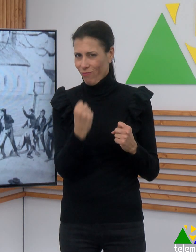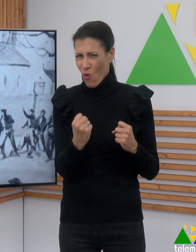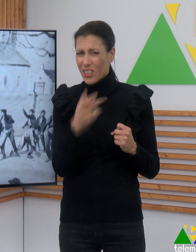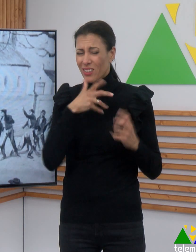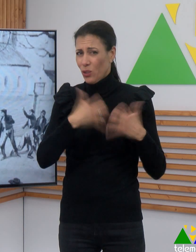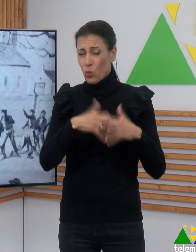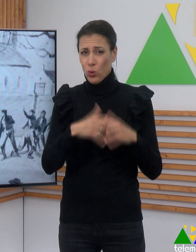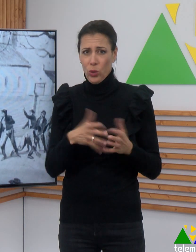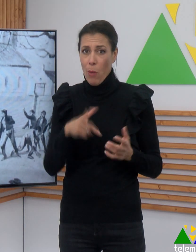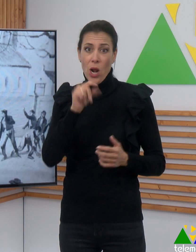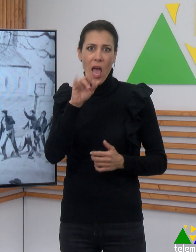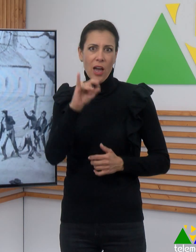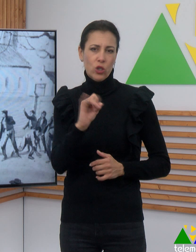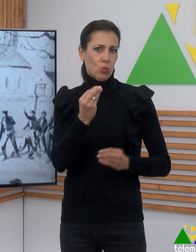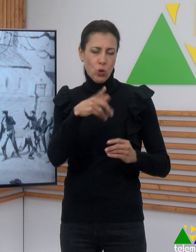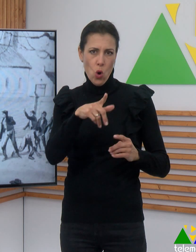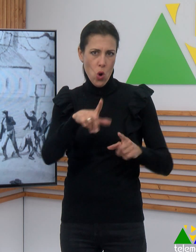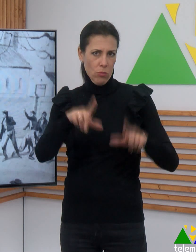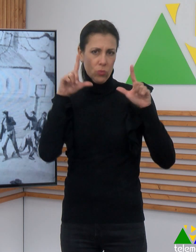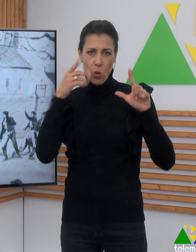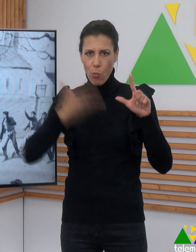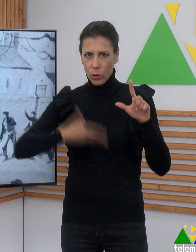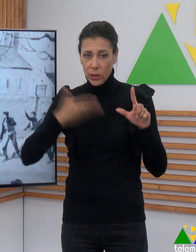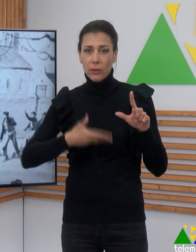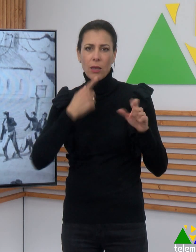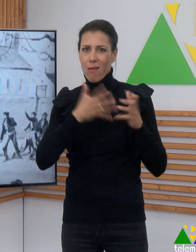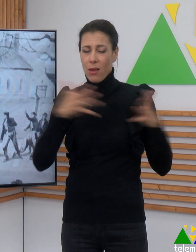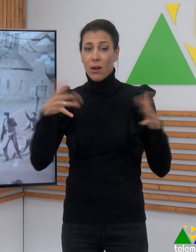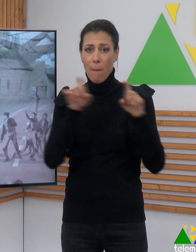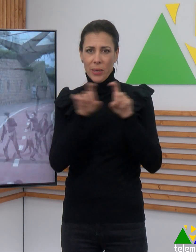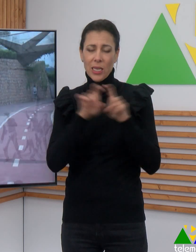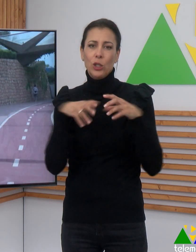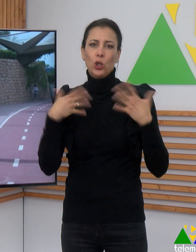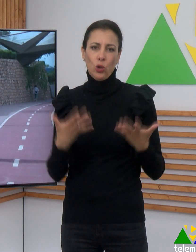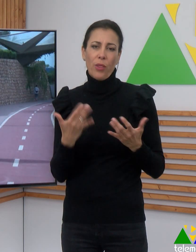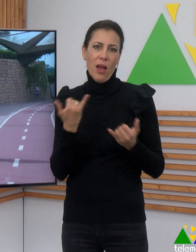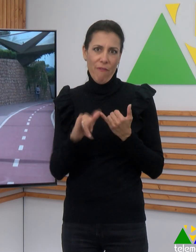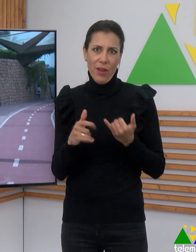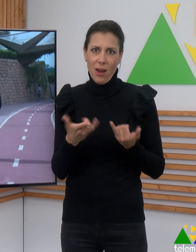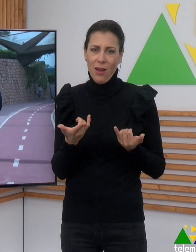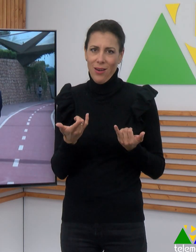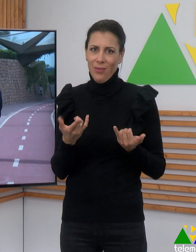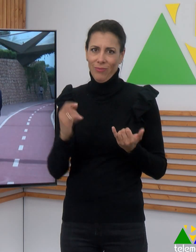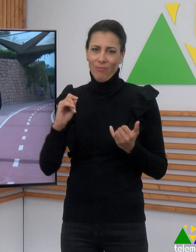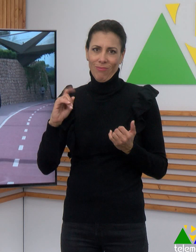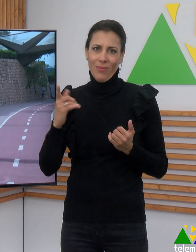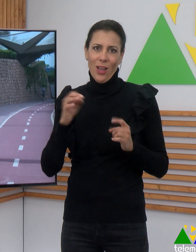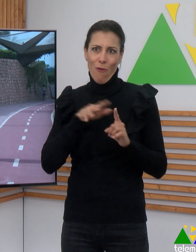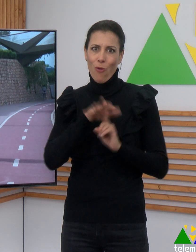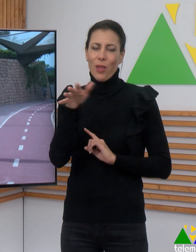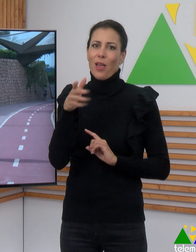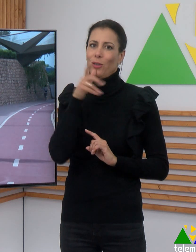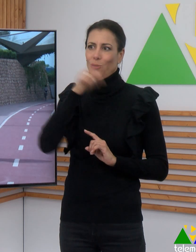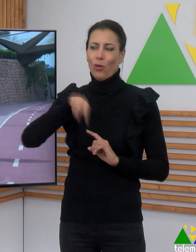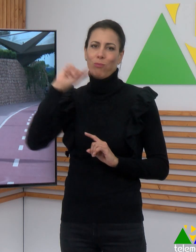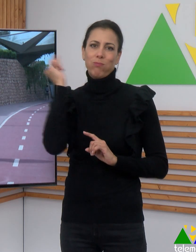gran personaje en aquella época, un gran empresario, y claro, la repercusión la tiene a nivel nacional la